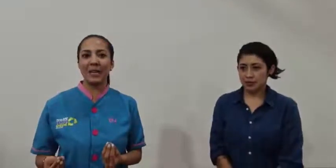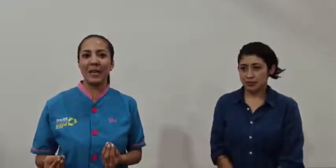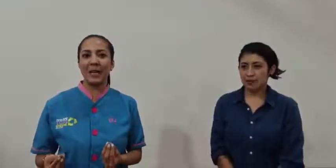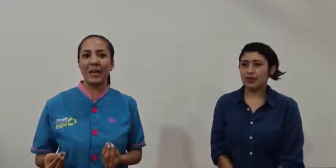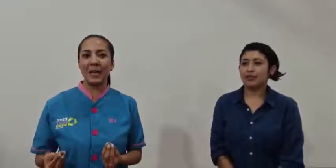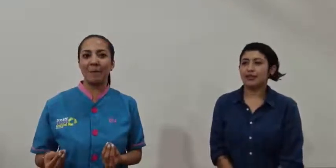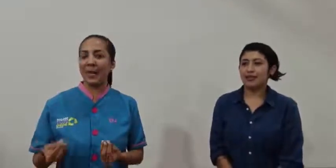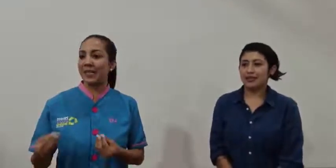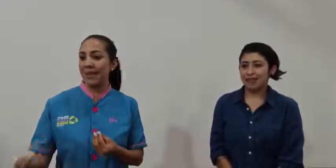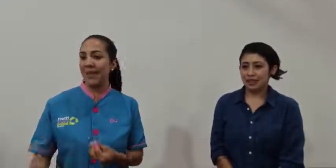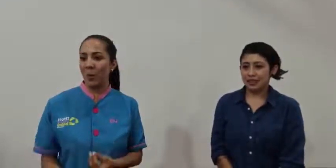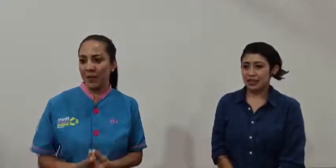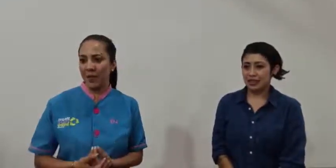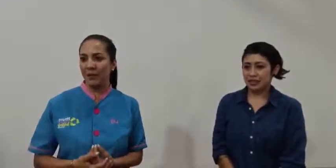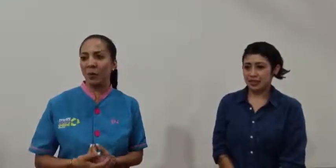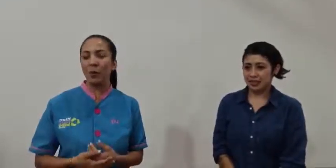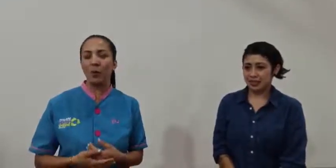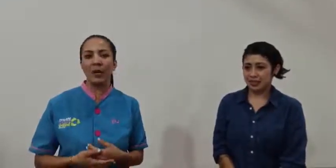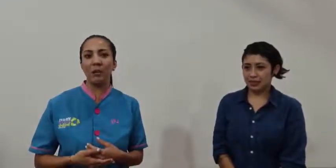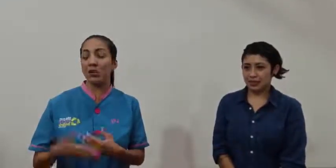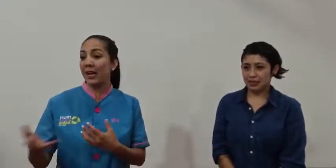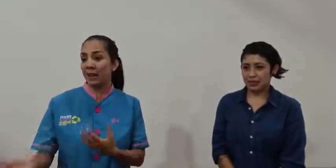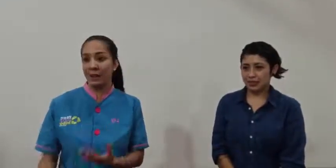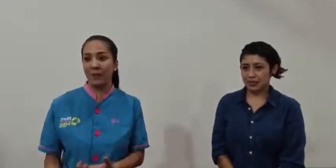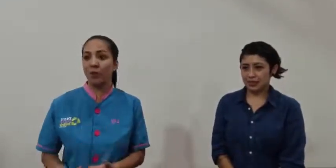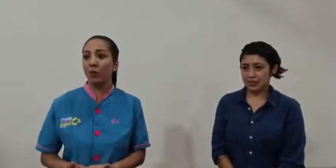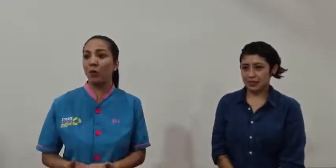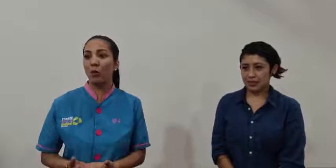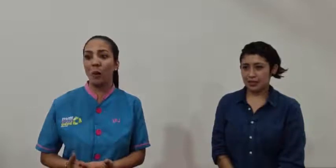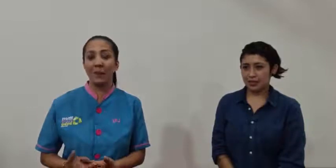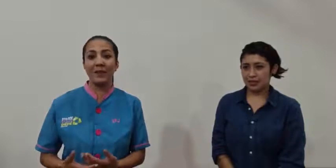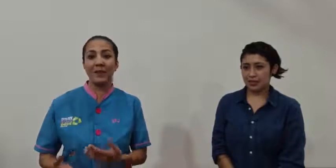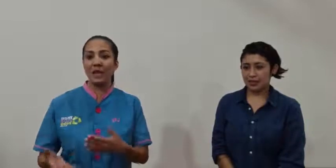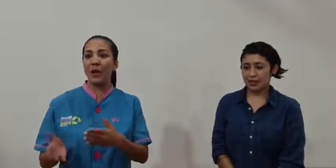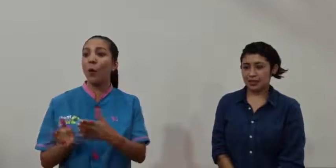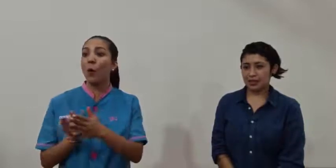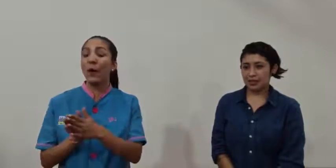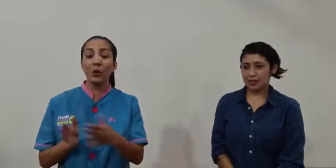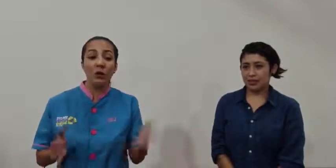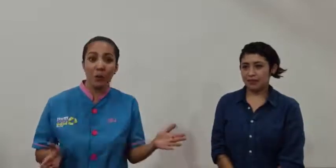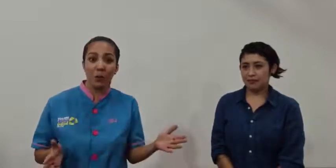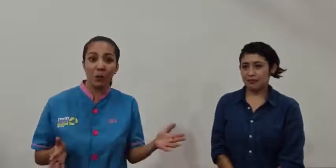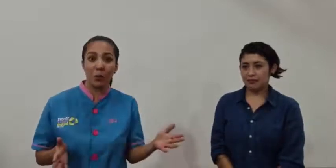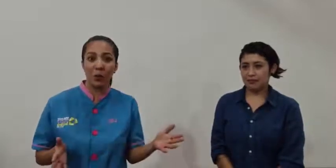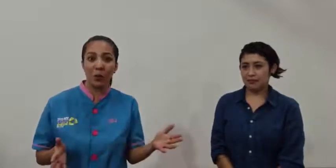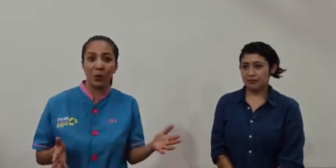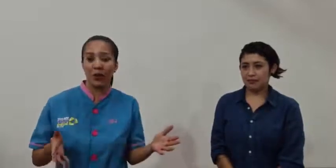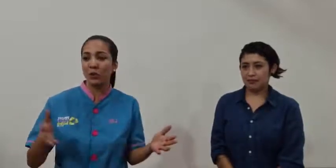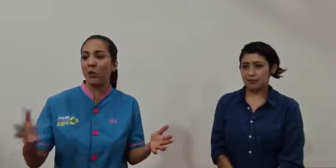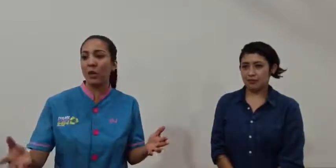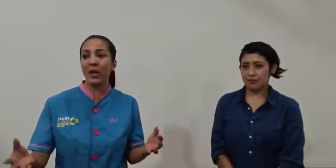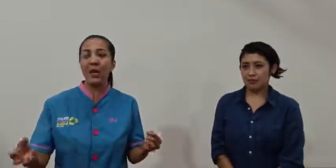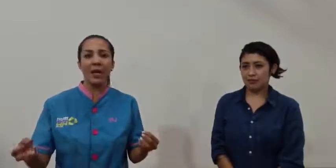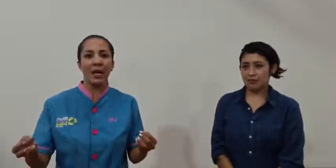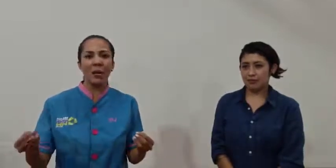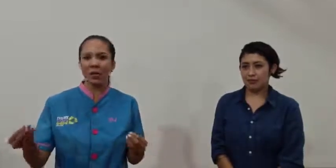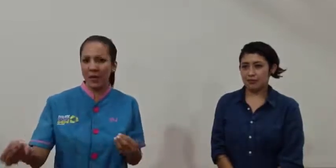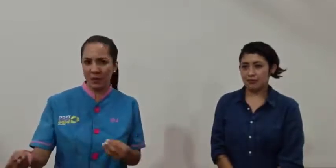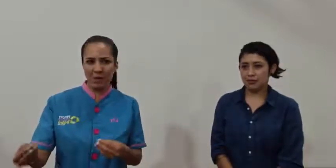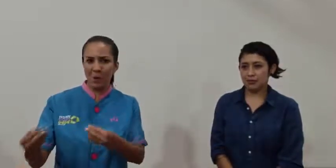bien este lenguaje? Digo, porque no sé a qué edad lo aprendiste o cuánto tiempo te duró, porque esto fue en un servicio,